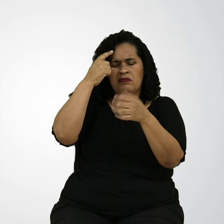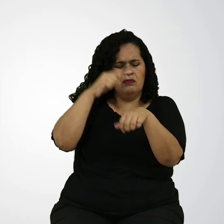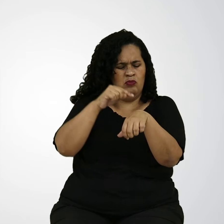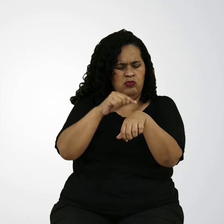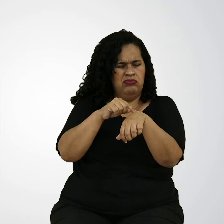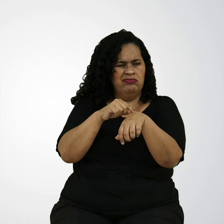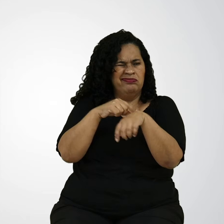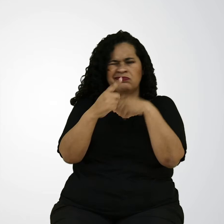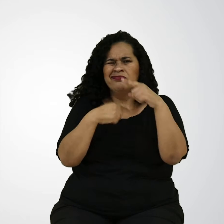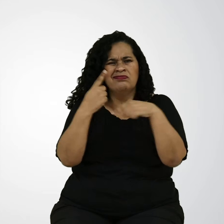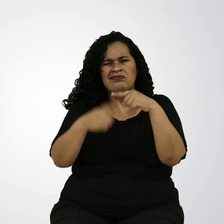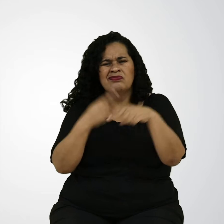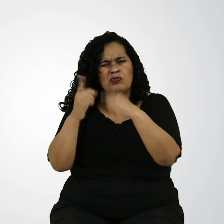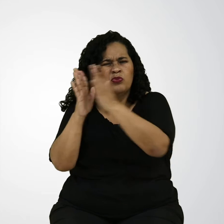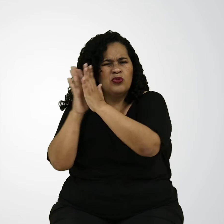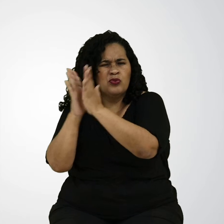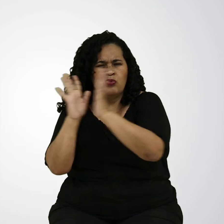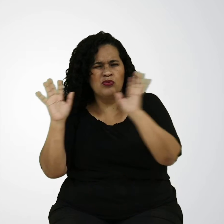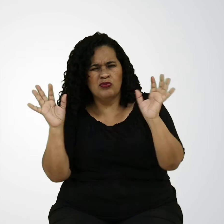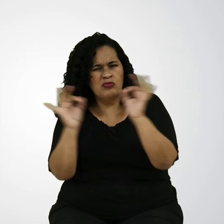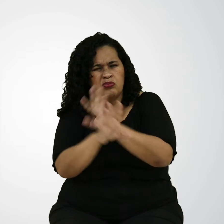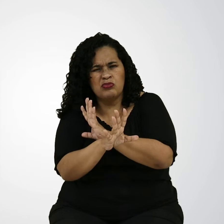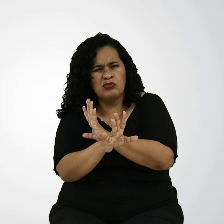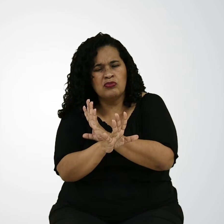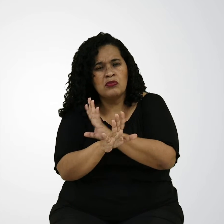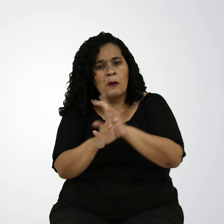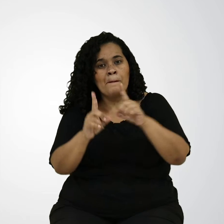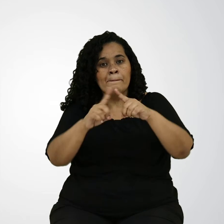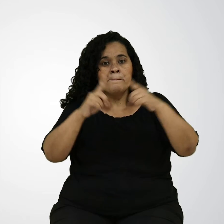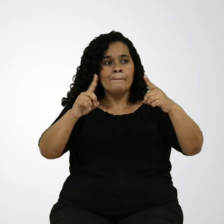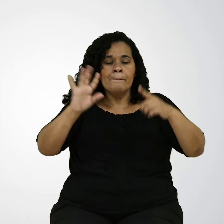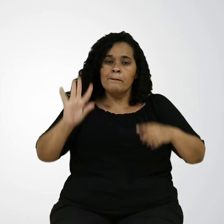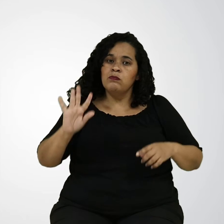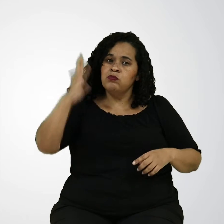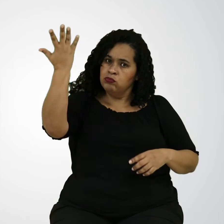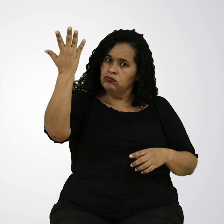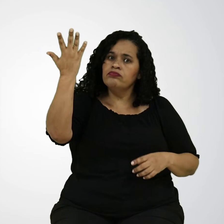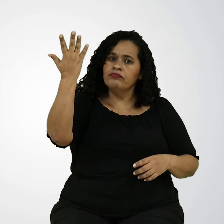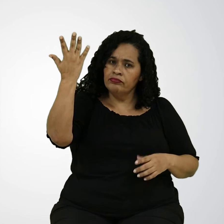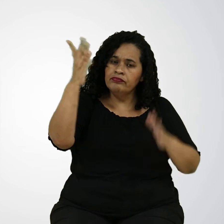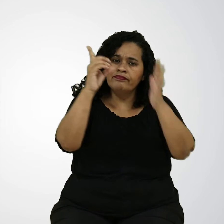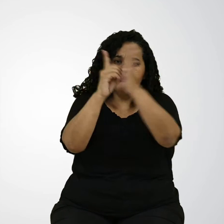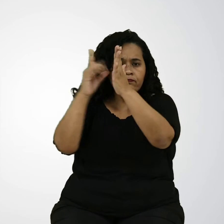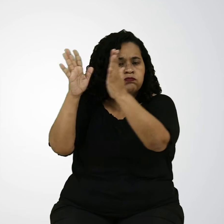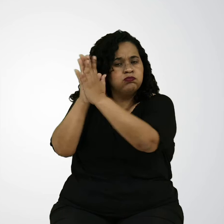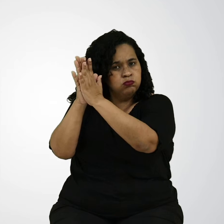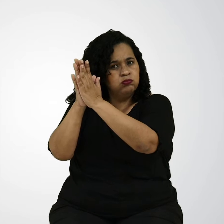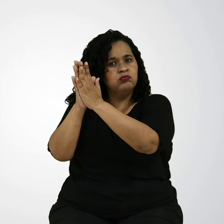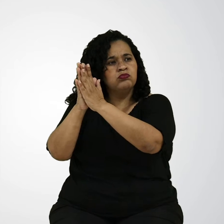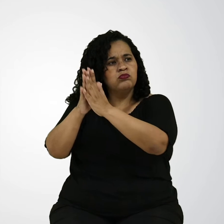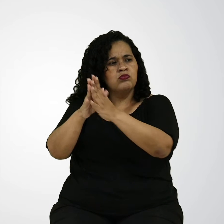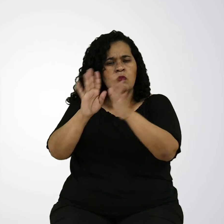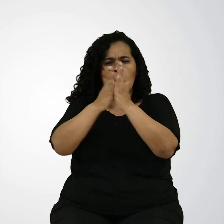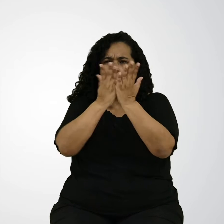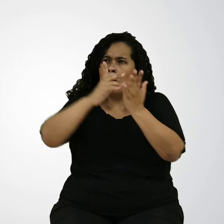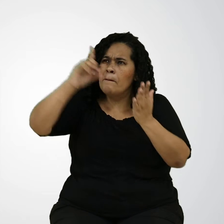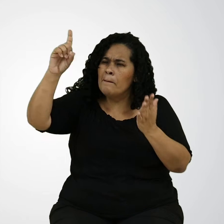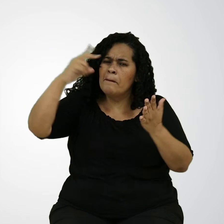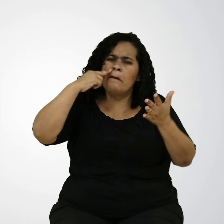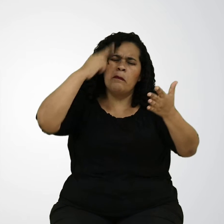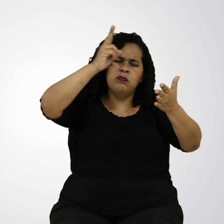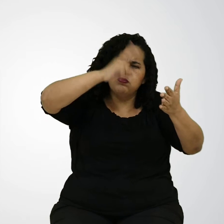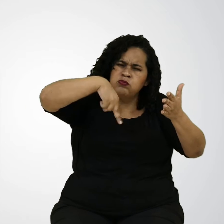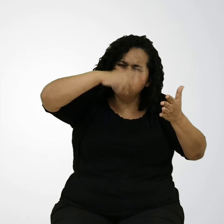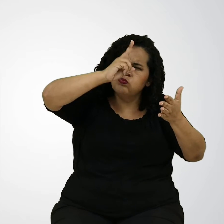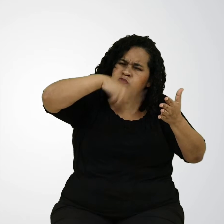para um outro período. Então, aliás, isso acontece com todas as práticas devocionais, né? Oração, leitura da Bíblia,